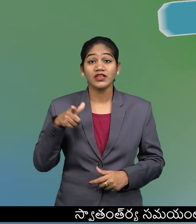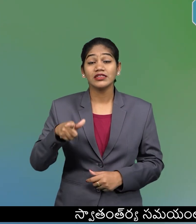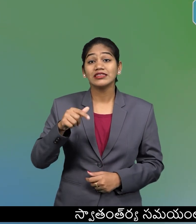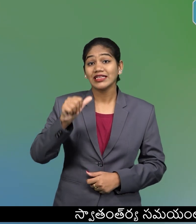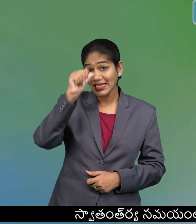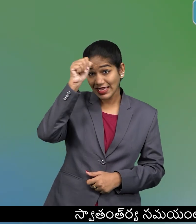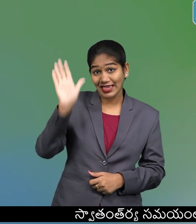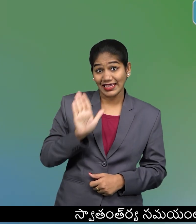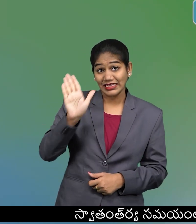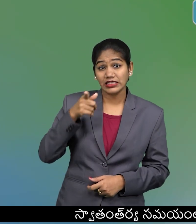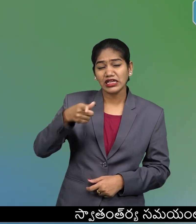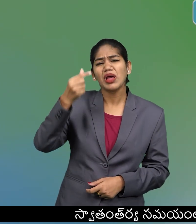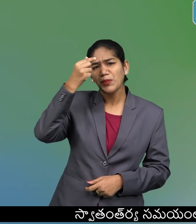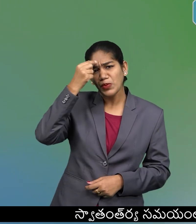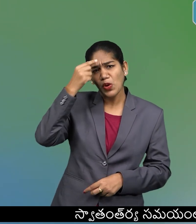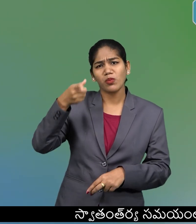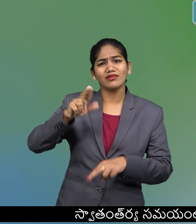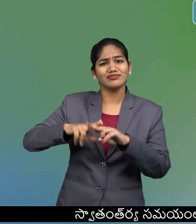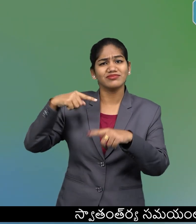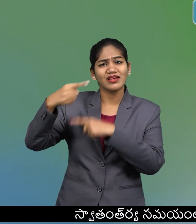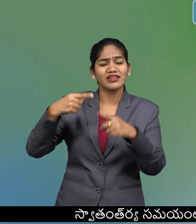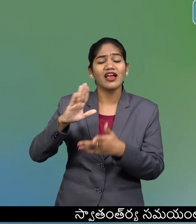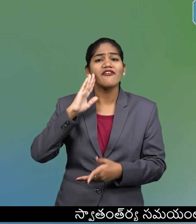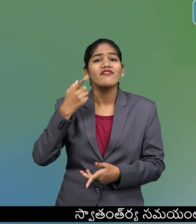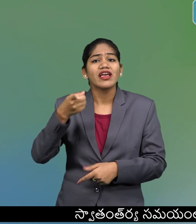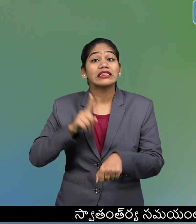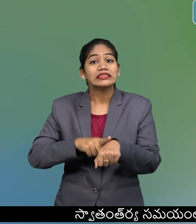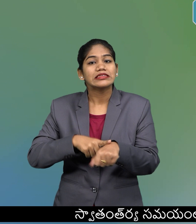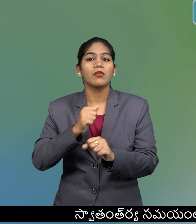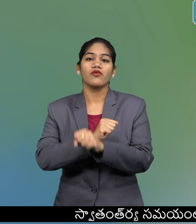స్వాతంత్ర్య సమయంలో భారతీయ పరిశ్రమ సమస్యలు.